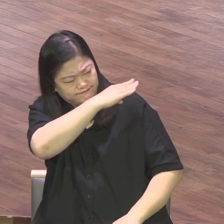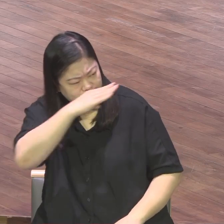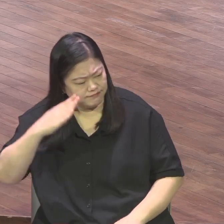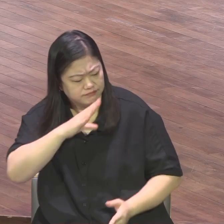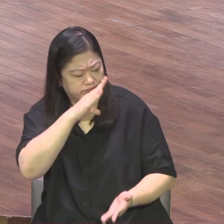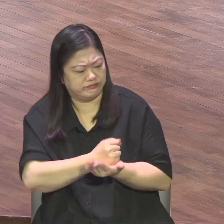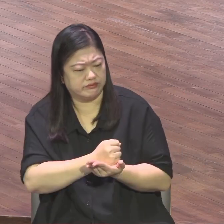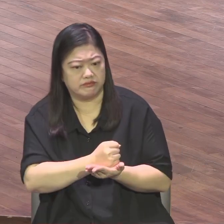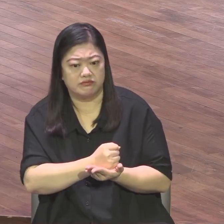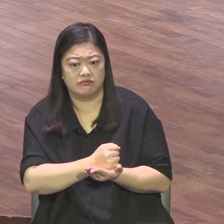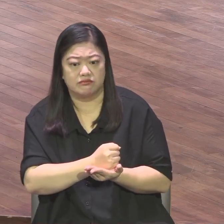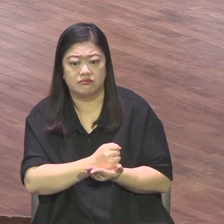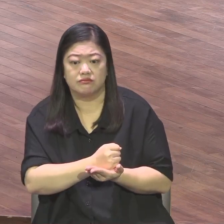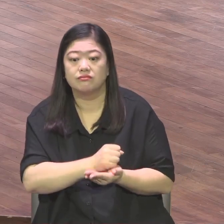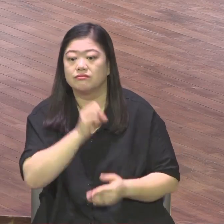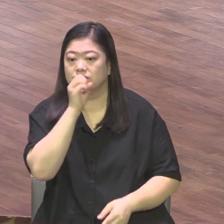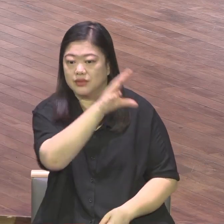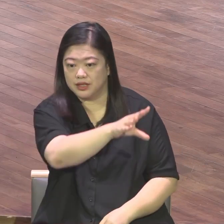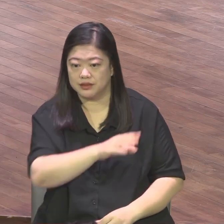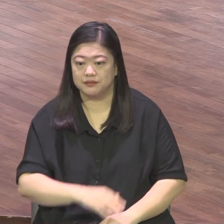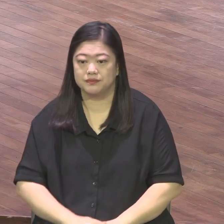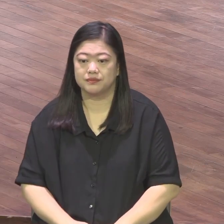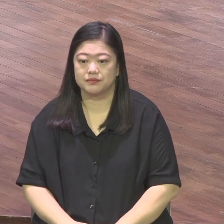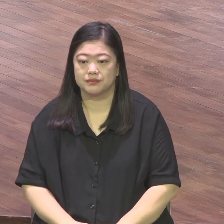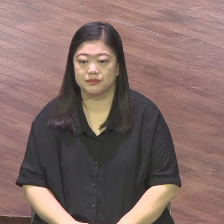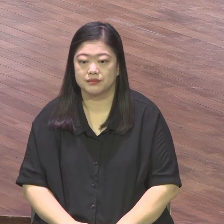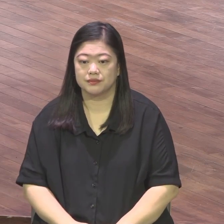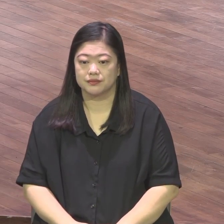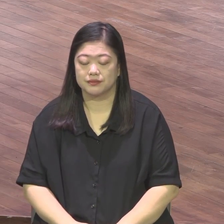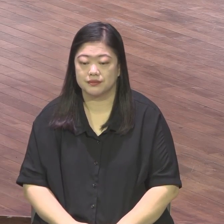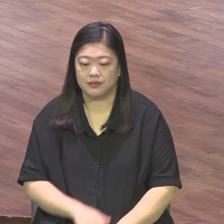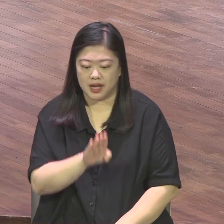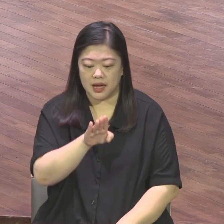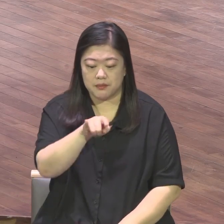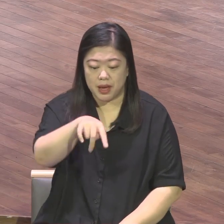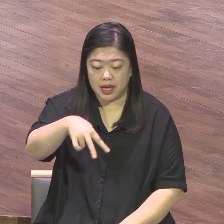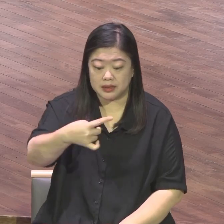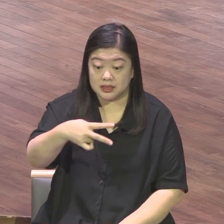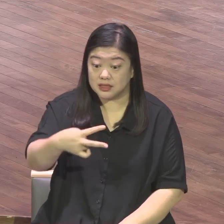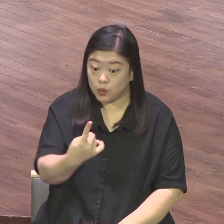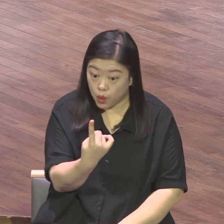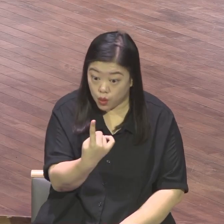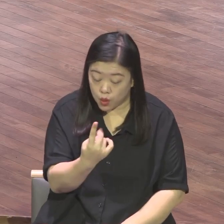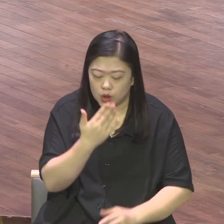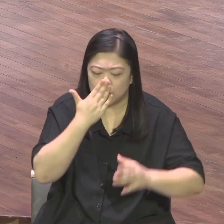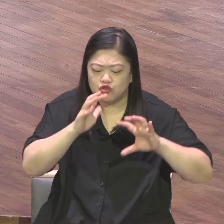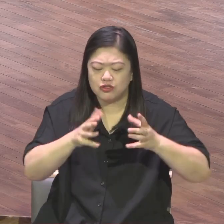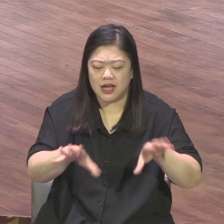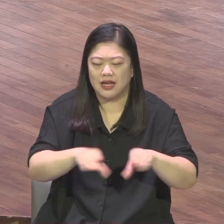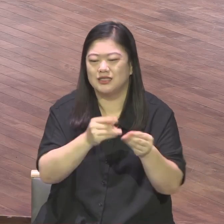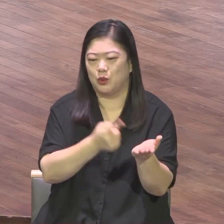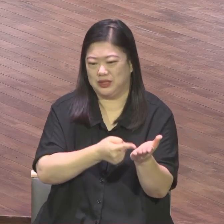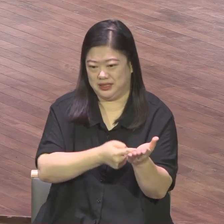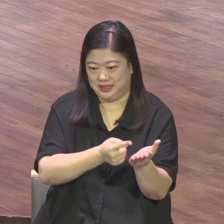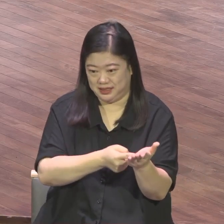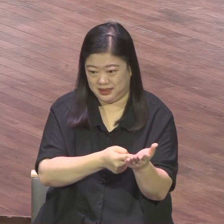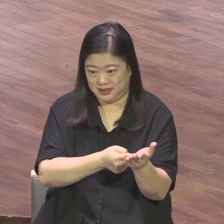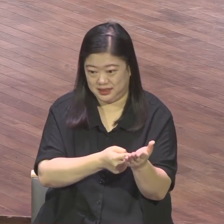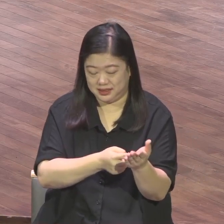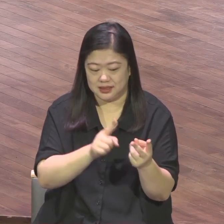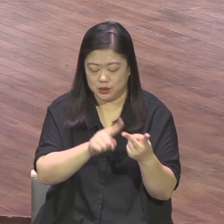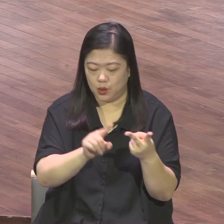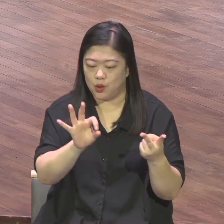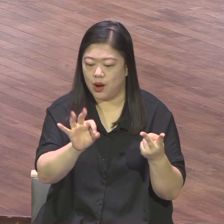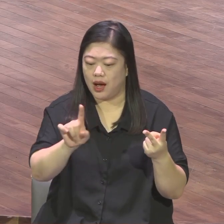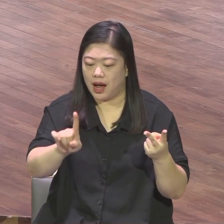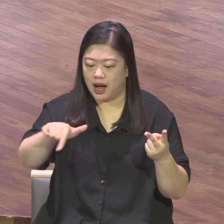지금 사도 바울은 당시 유대 총독이었던 베스도와 갈릴리와 레바논 지역을 통치하던 아그리빠